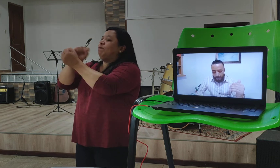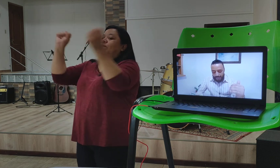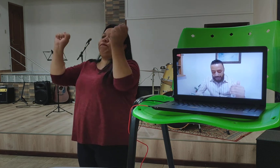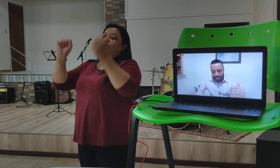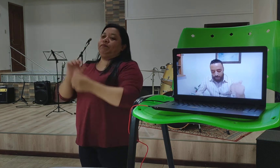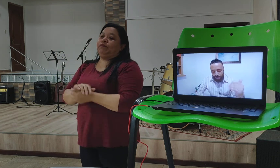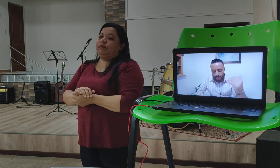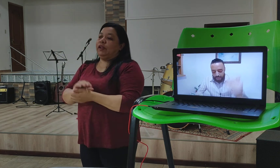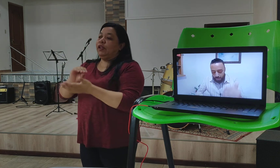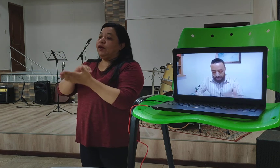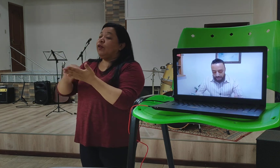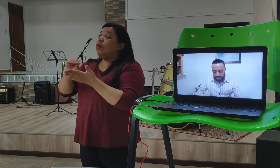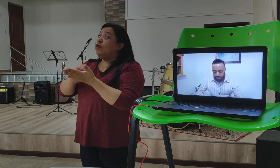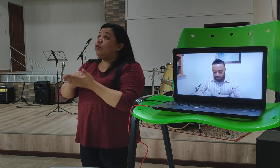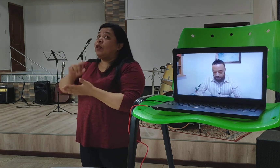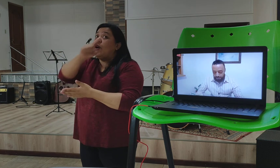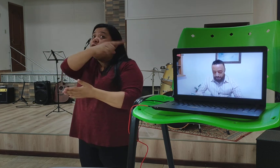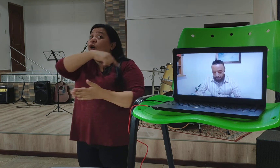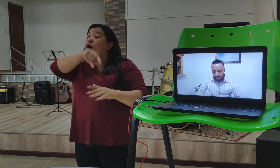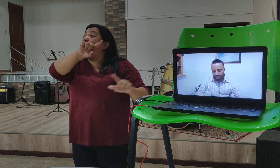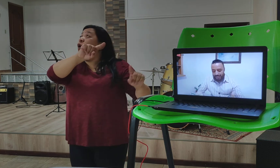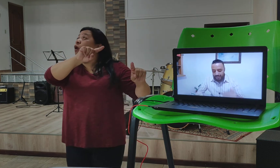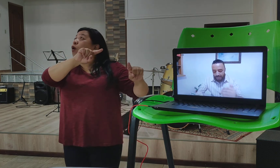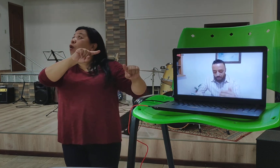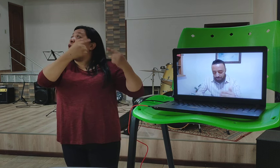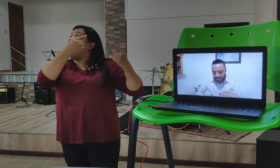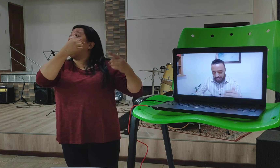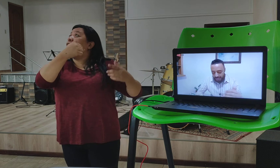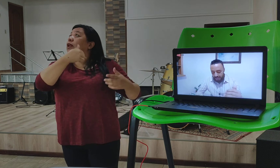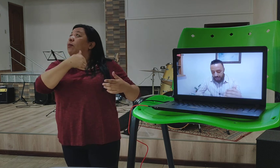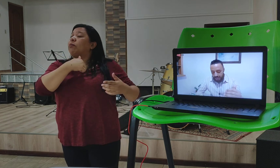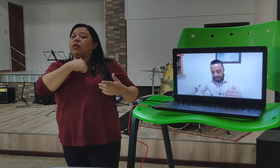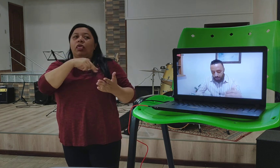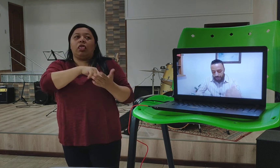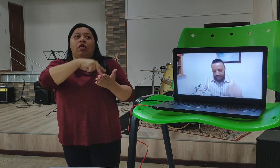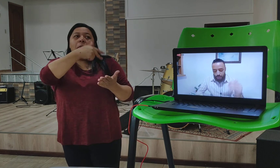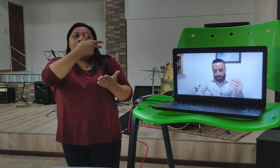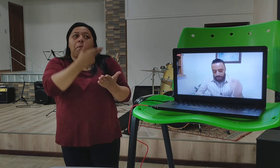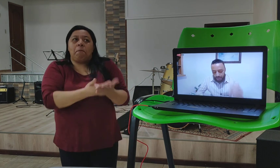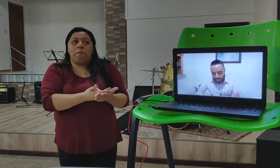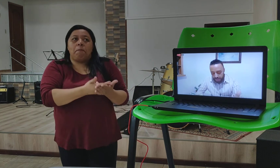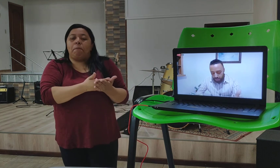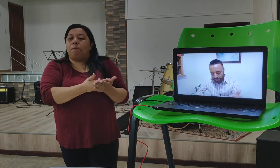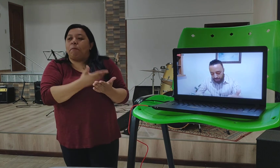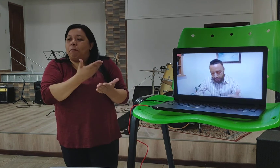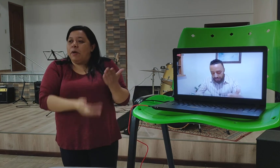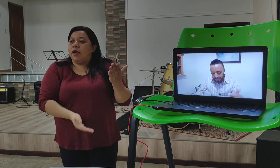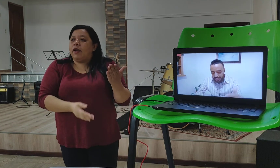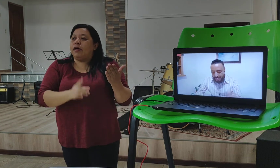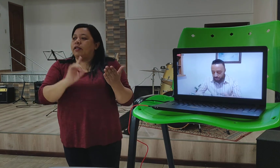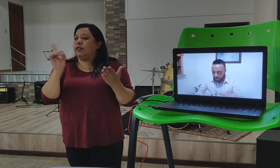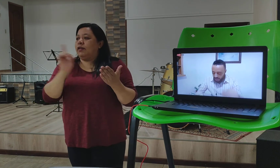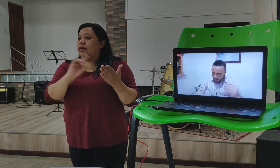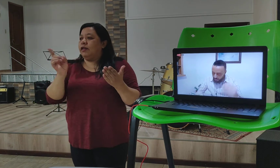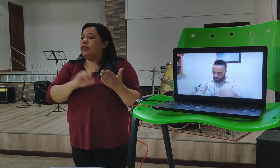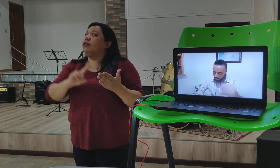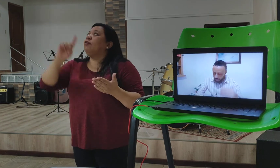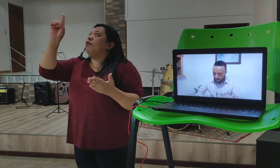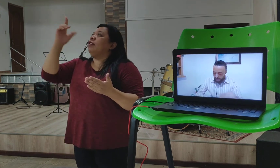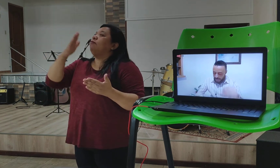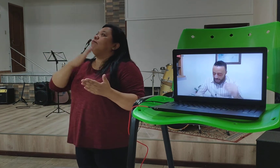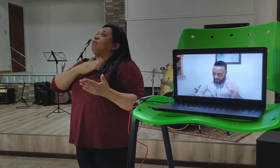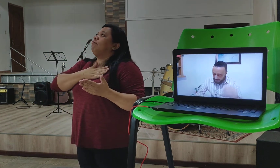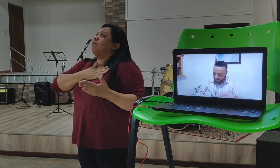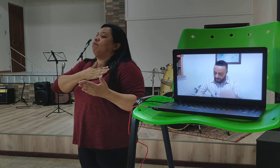4: para que não diga ao meu inimigo, prevaleci contra ele, e não se regozijem os meus adversários,